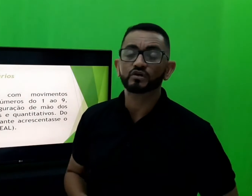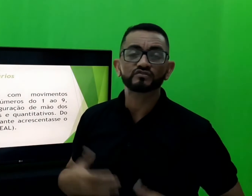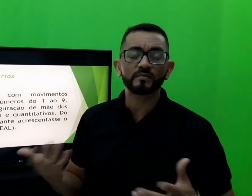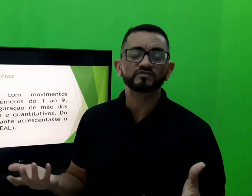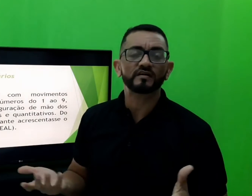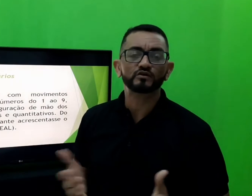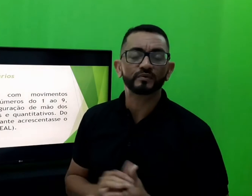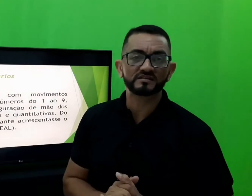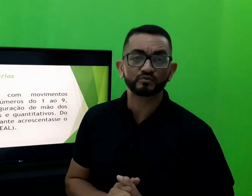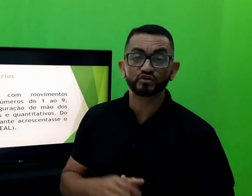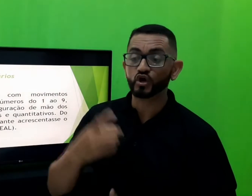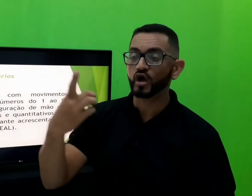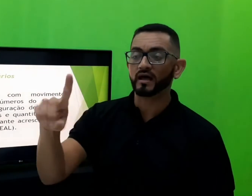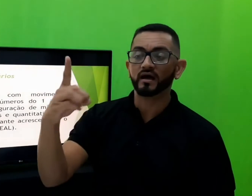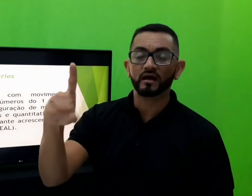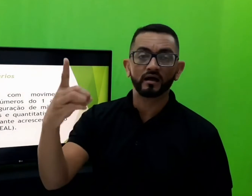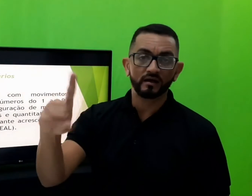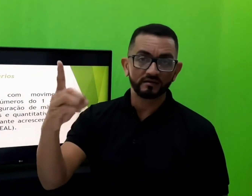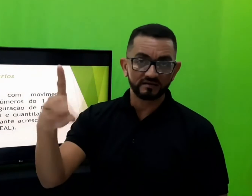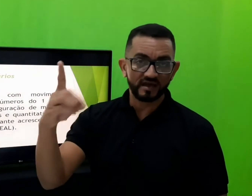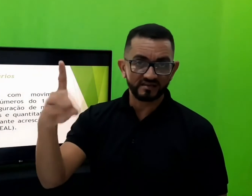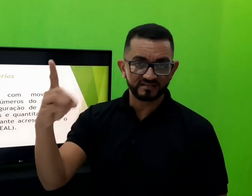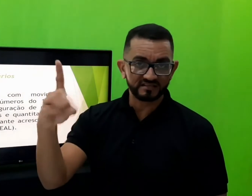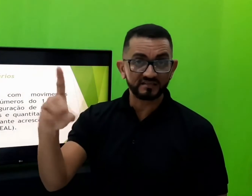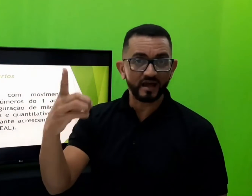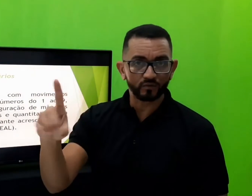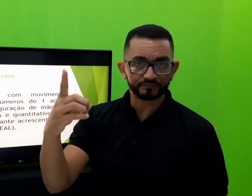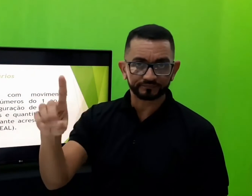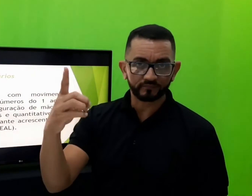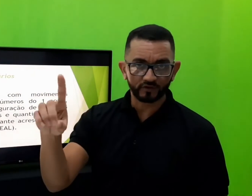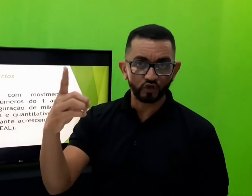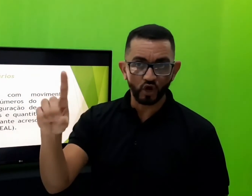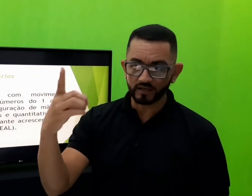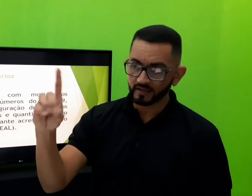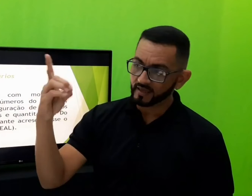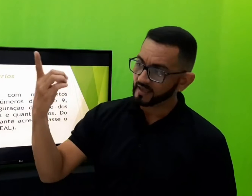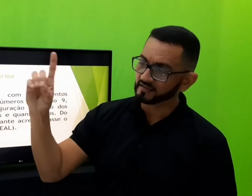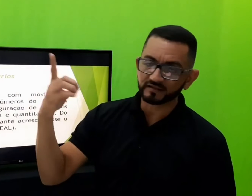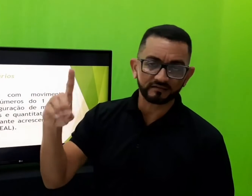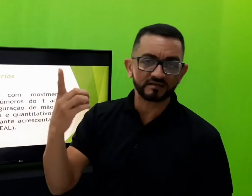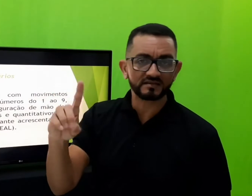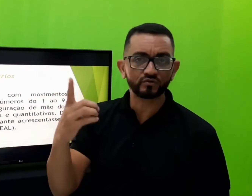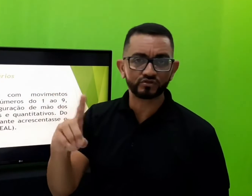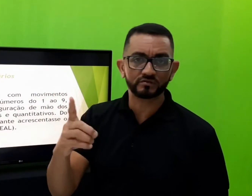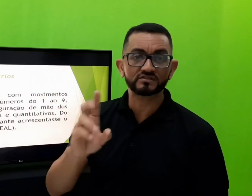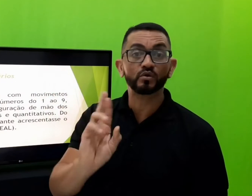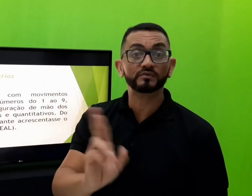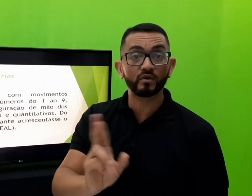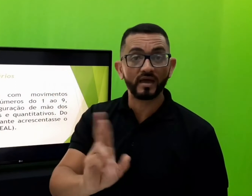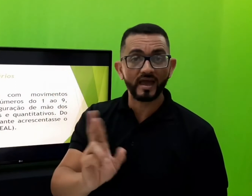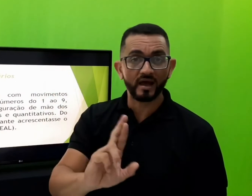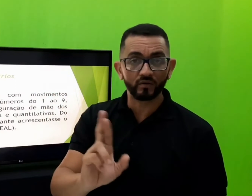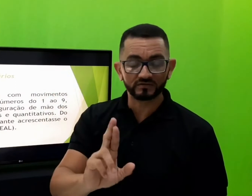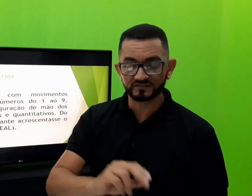nós estivermos falando, por exemplo, de dólar, que é esse sinal, dólar, é a letra D sacudindo, assim como tem o real,